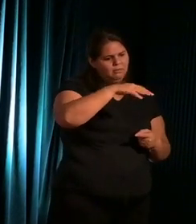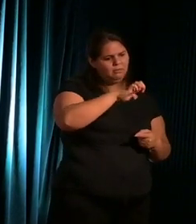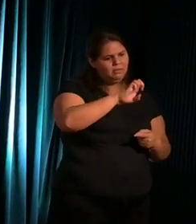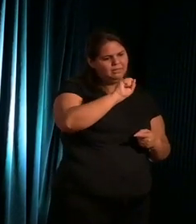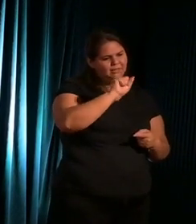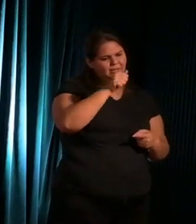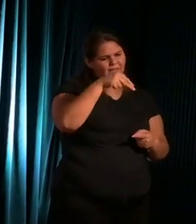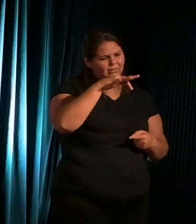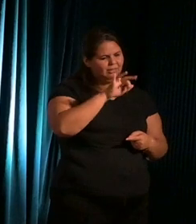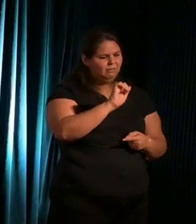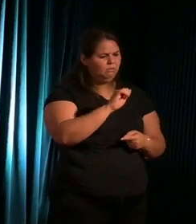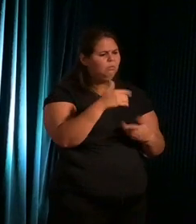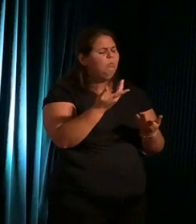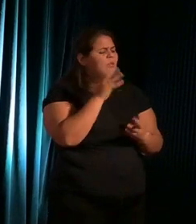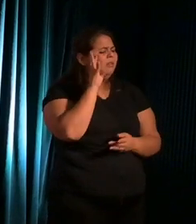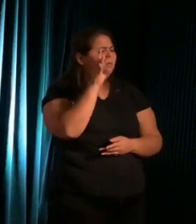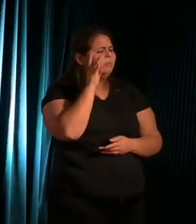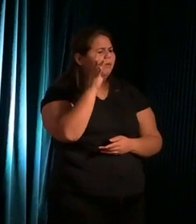de vocês?